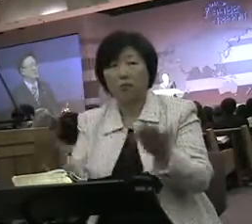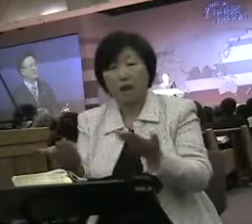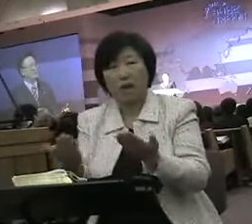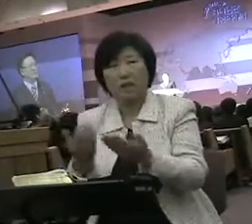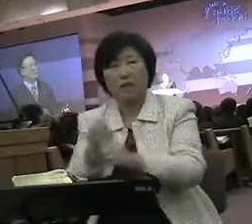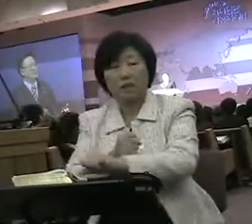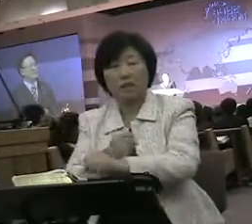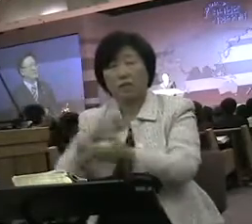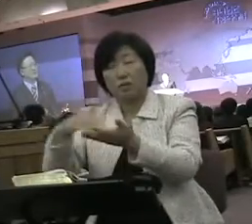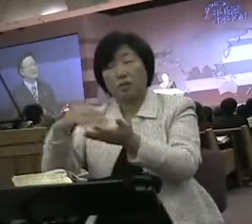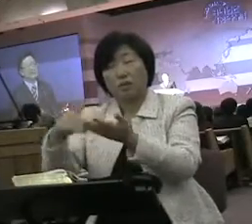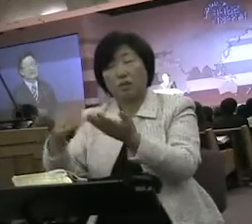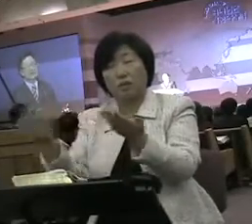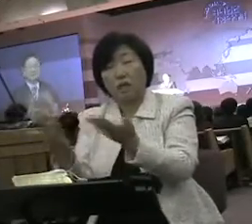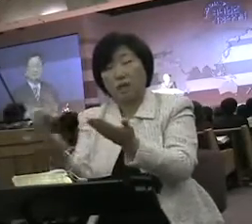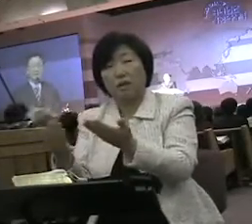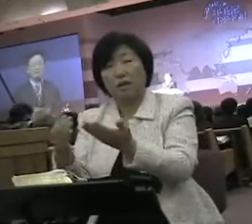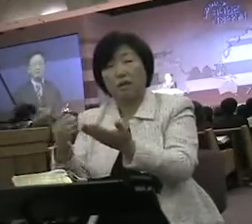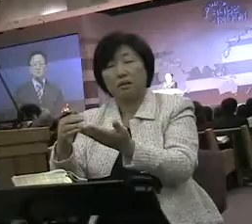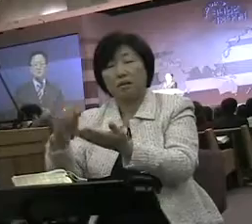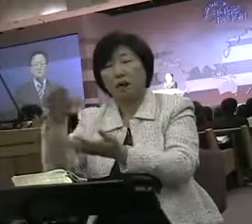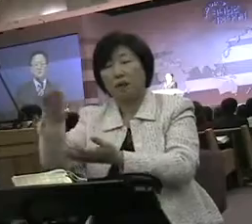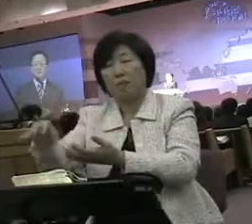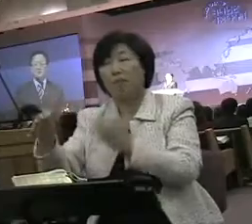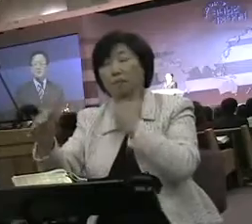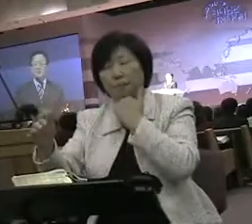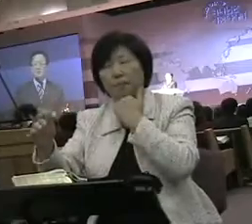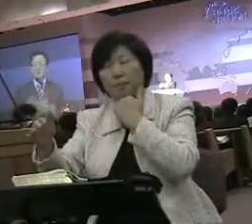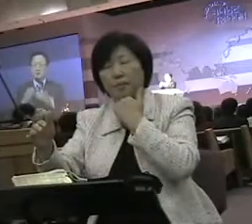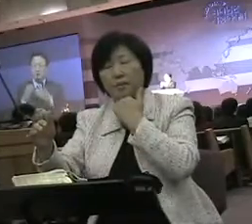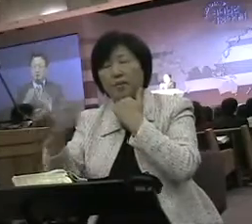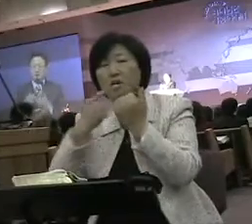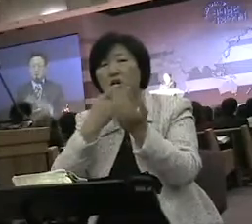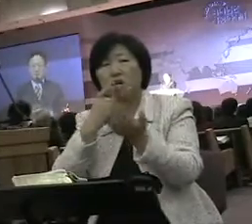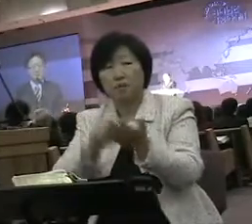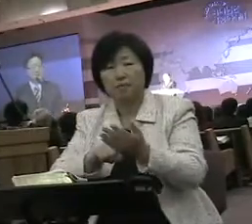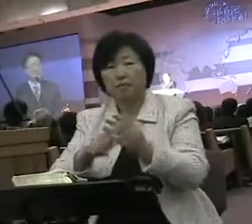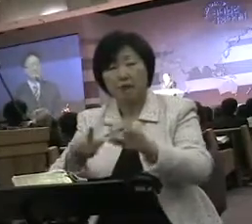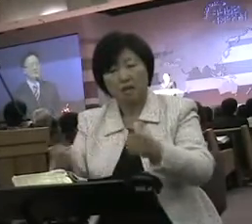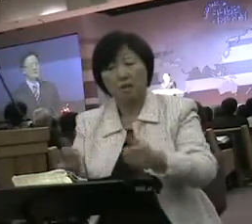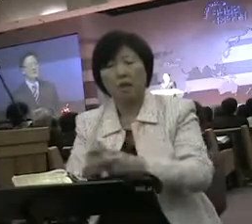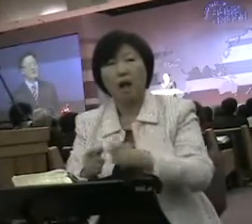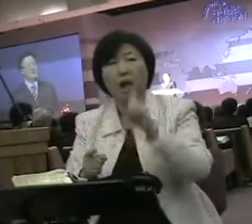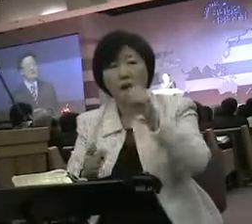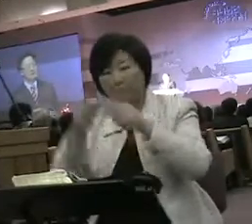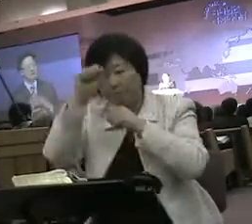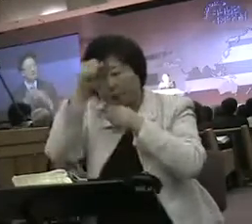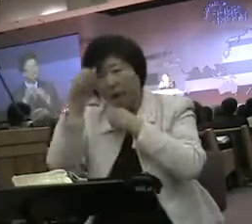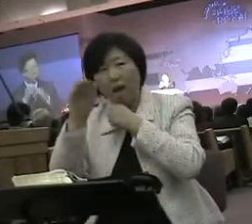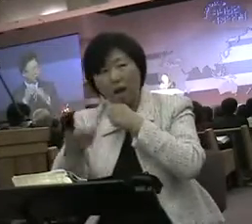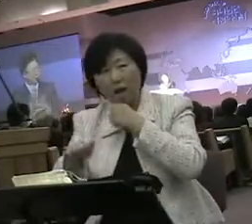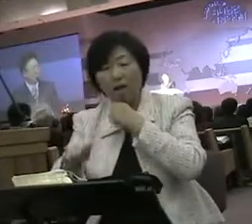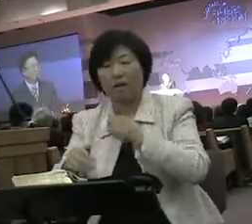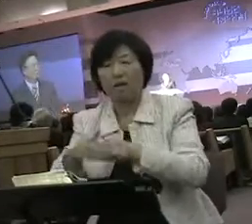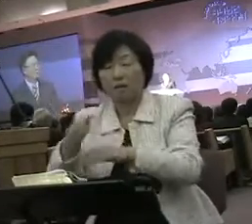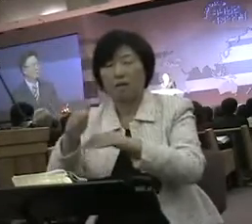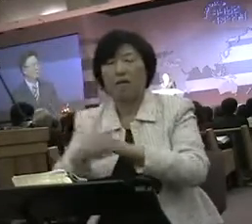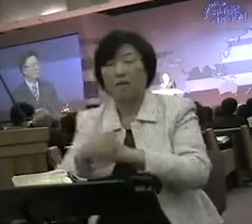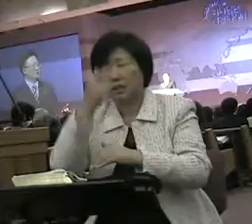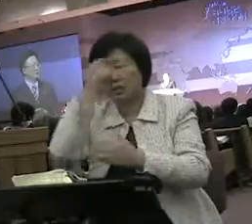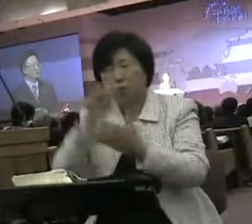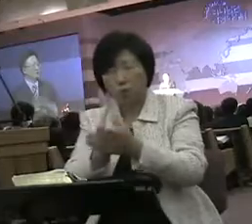기다리고 있습니다. 쉽지 않을 것입니다. 그러나 저희가 한 발자국 나갈 것입니다. 여러분, 기도로 후원해